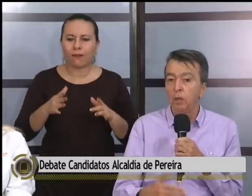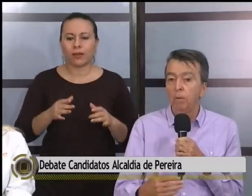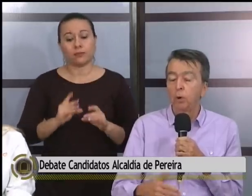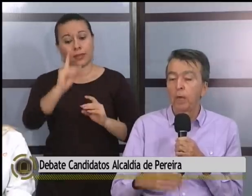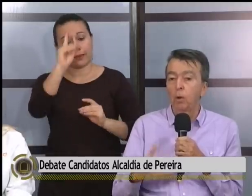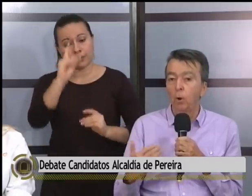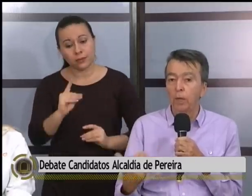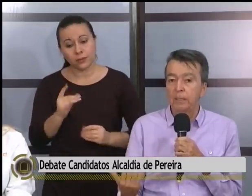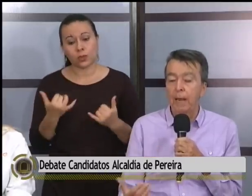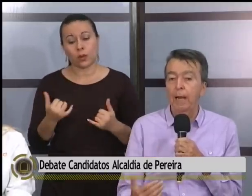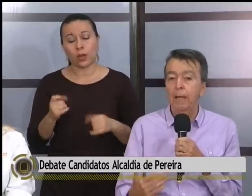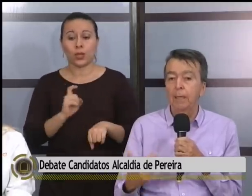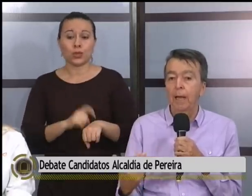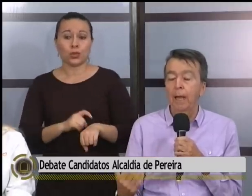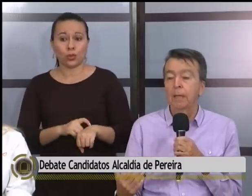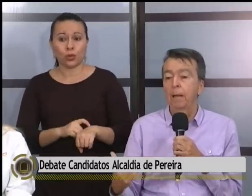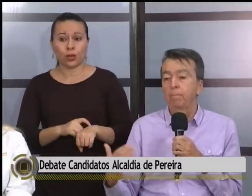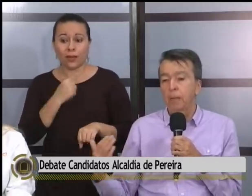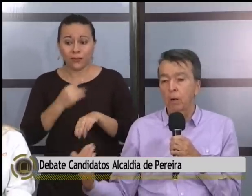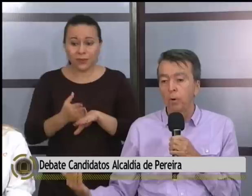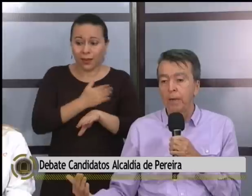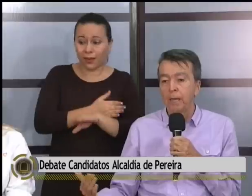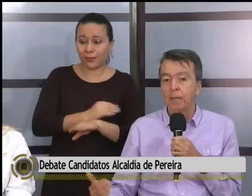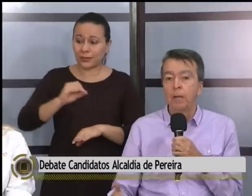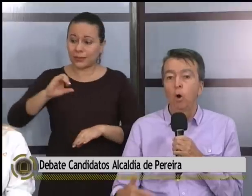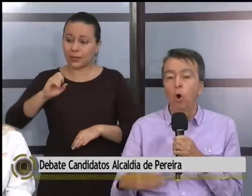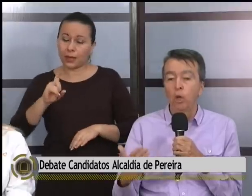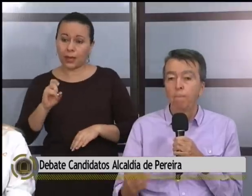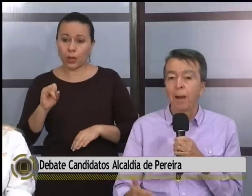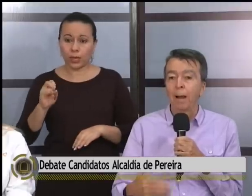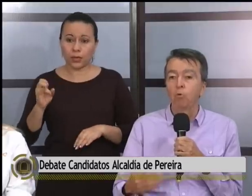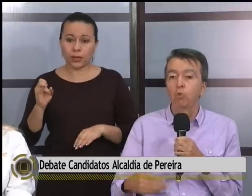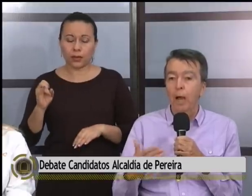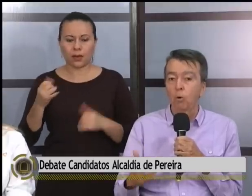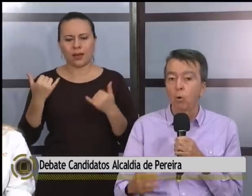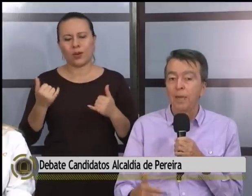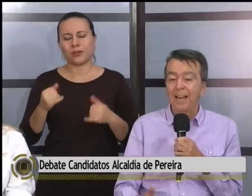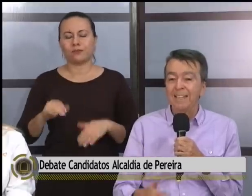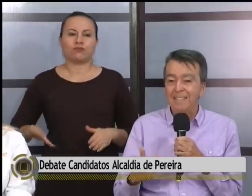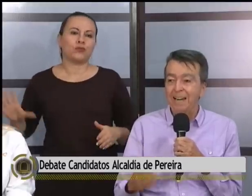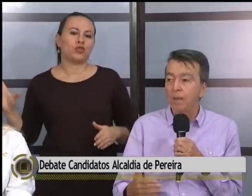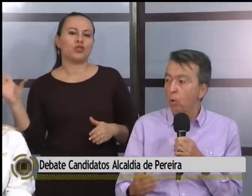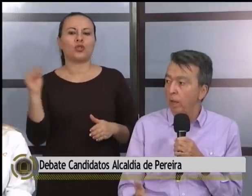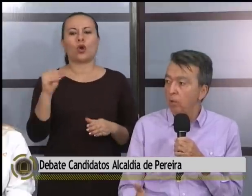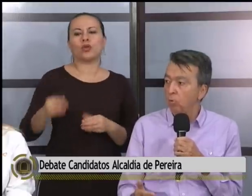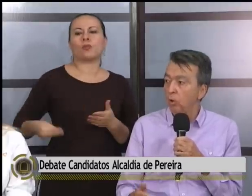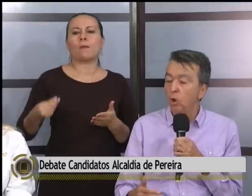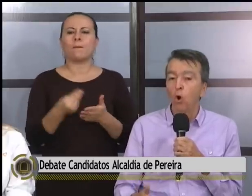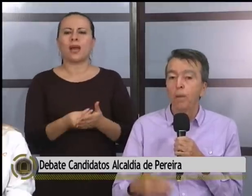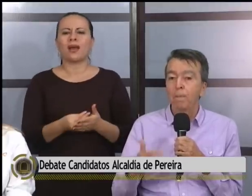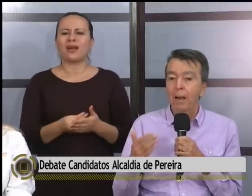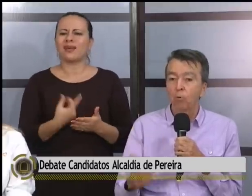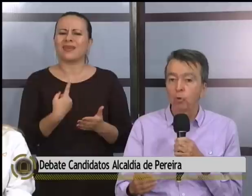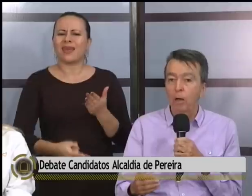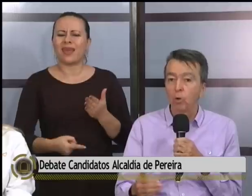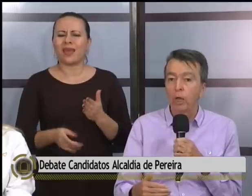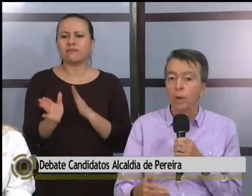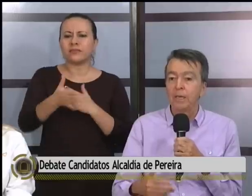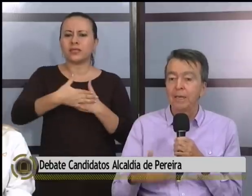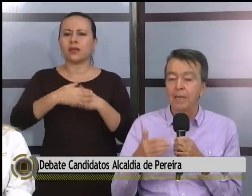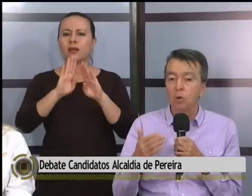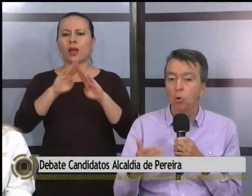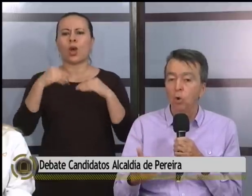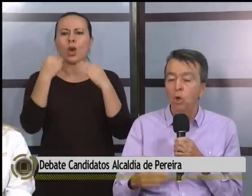decisiones, porque como lo decía la candidata Carolina, hoy pagamos caro el cierre de colegios, hoy pagamos caro